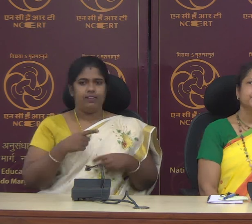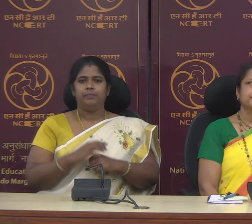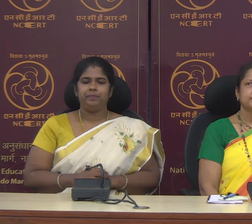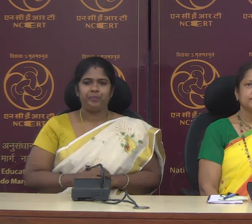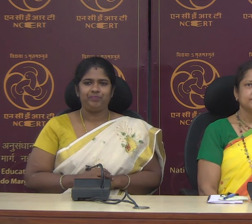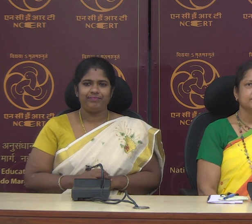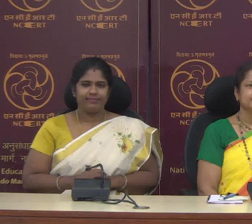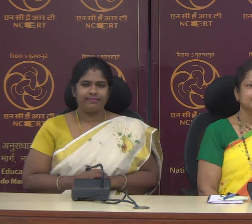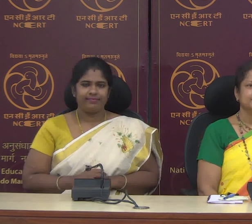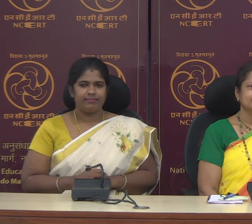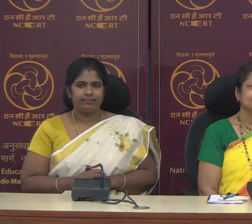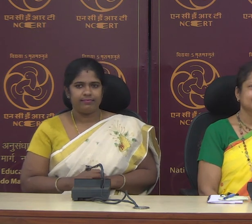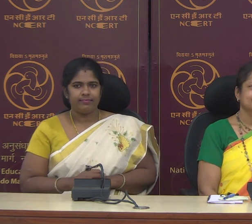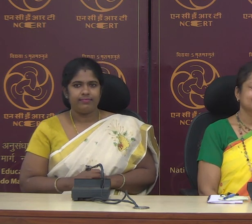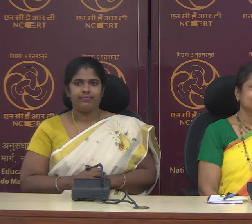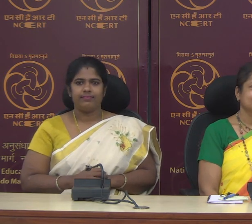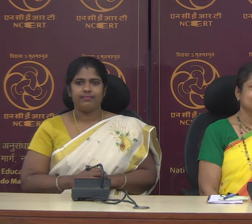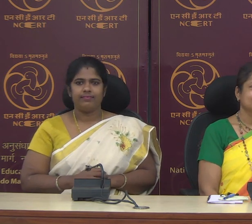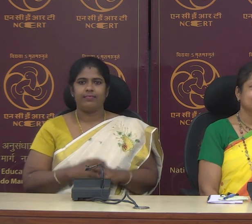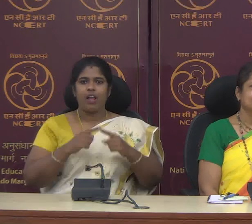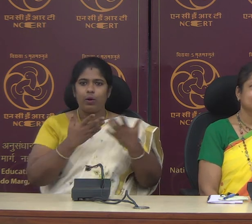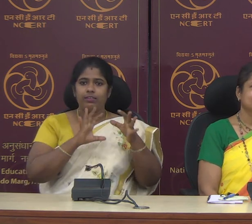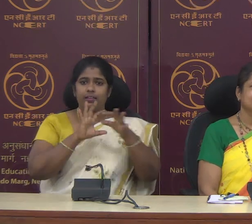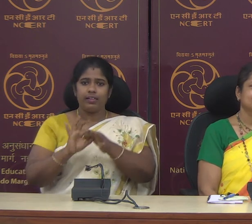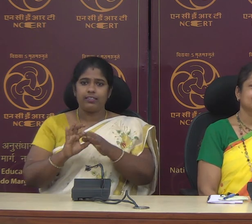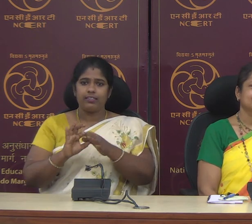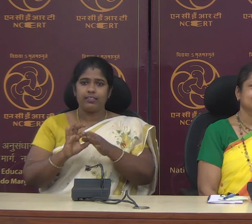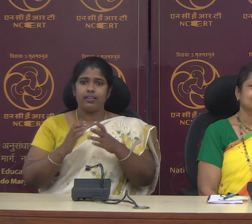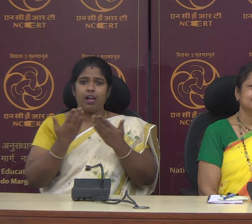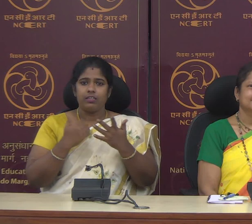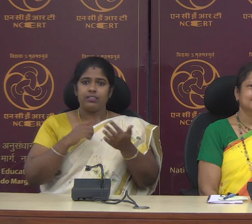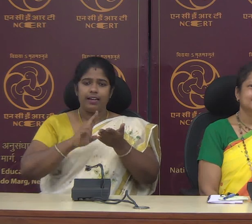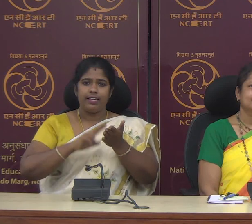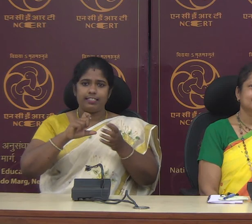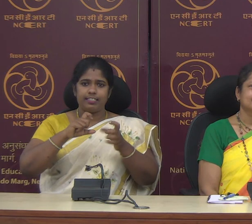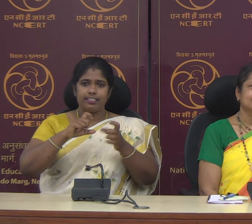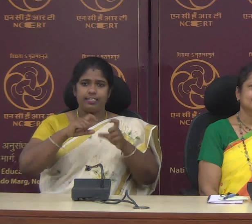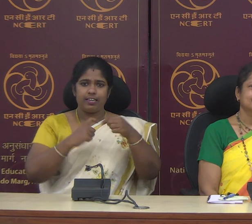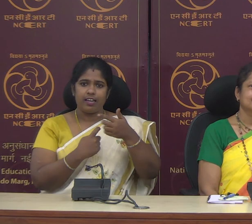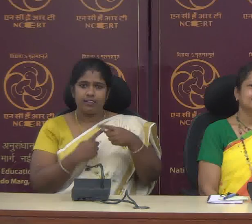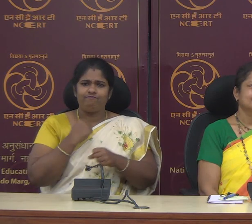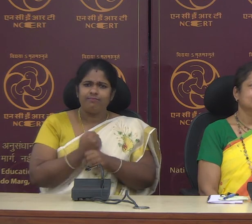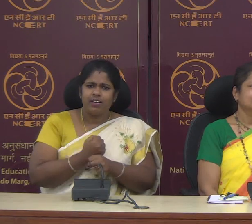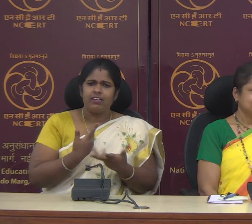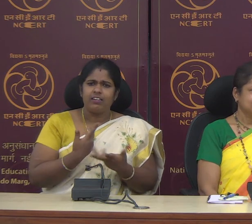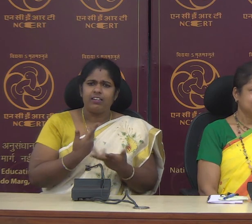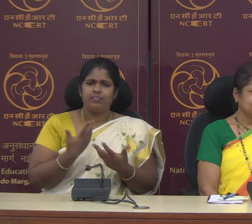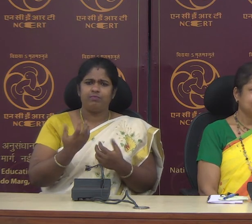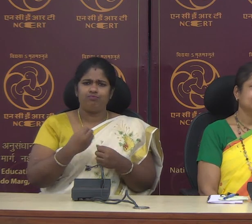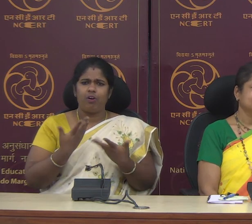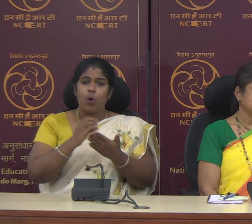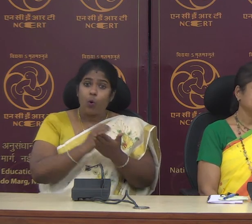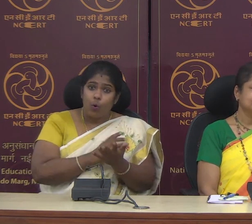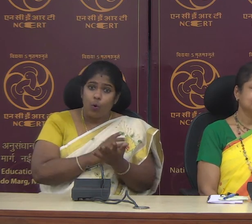जी चलिए, तो शिक्षा और शिक्षा के क्षेत्र की जब भी बात होती है तो NCERT हमेशा उसे लीड करता है, और जैसा आपने कहा कि अभी हमारा एक नया कोर्स भी आने